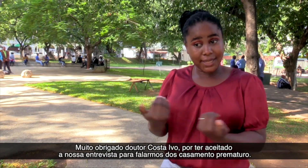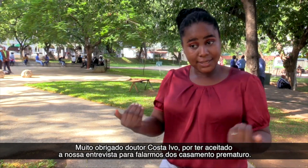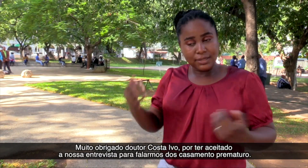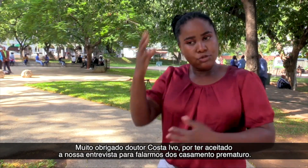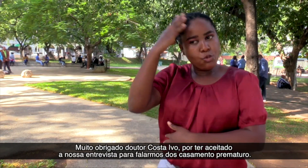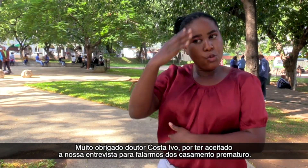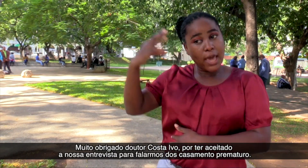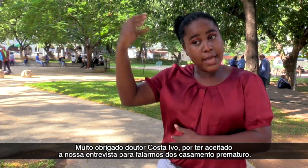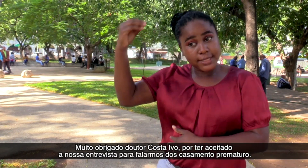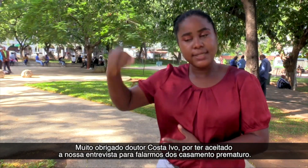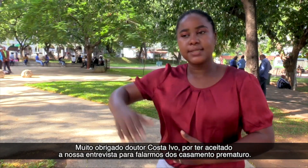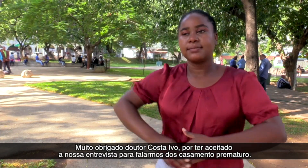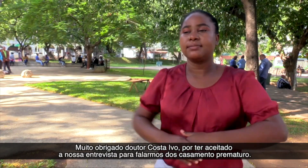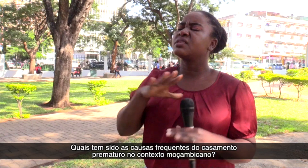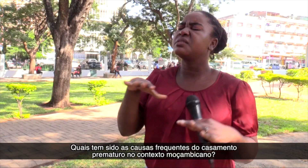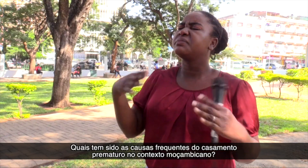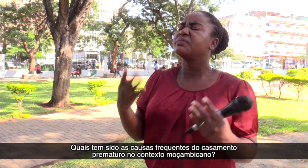prematuros.